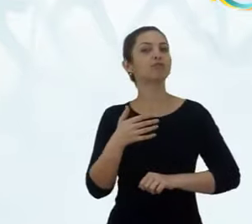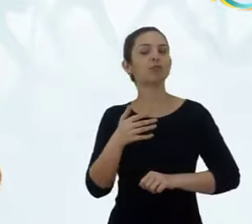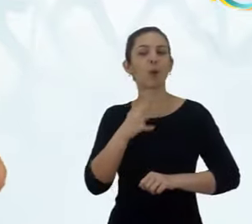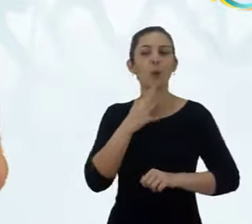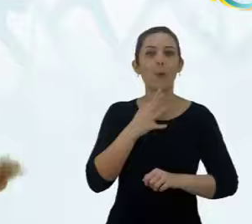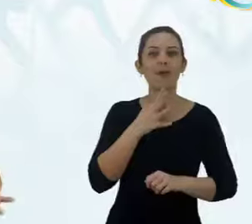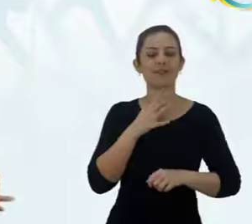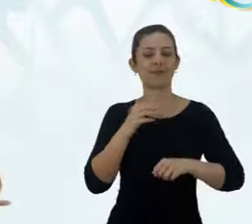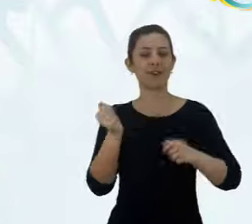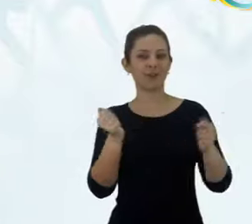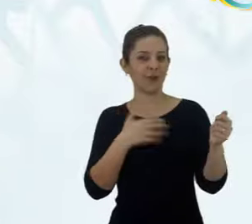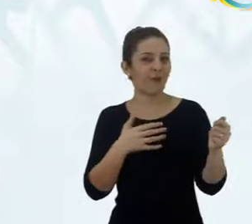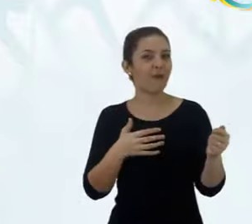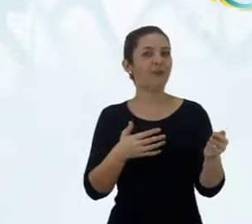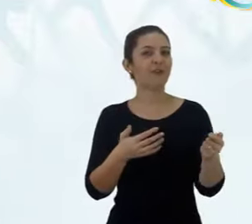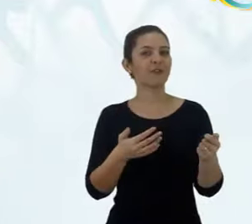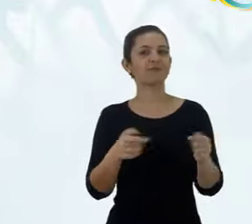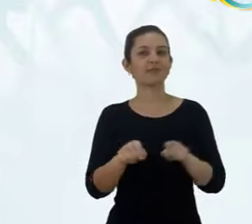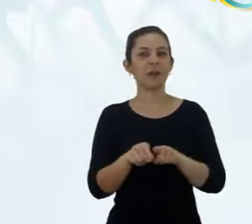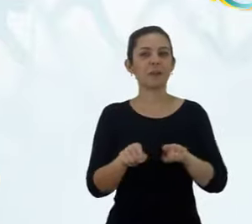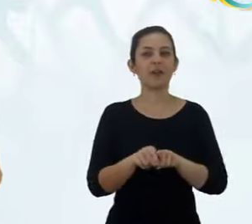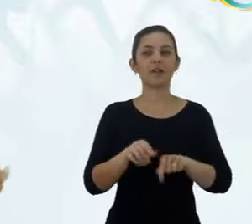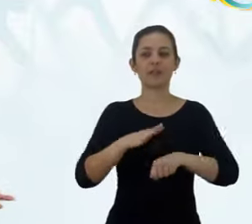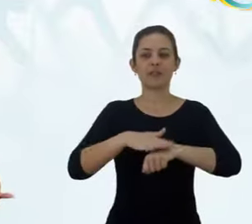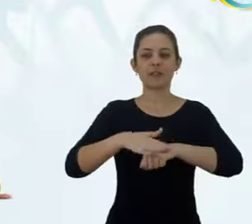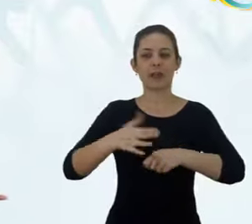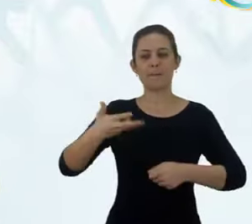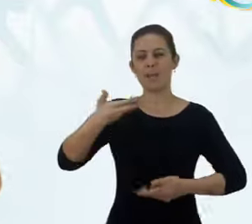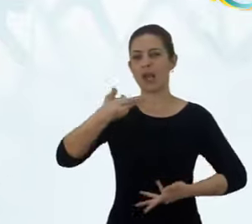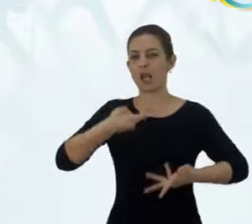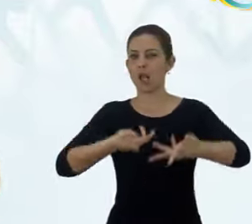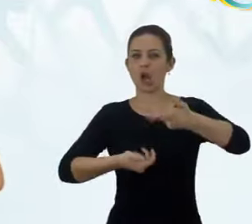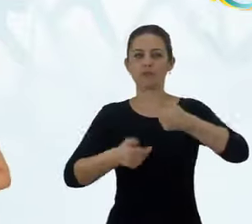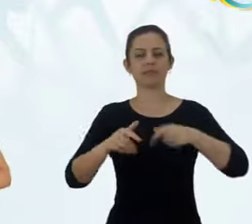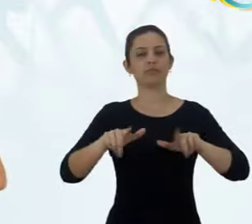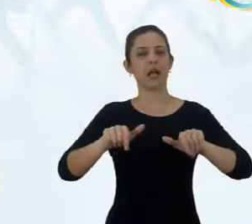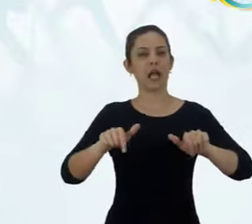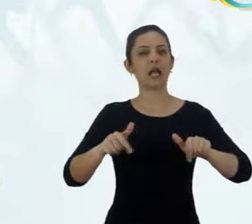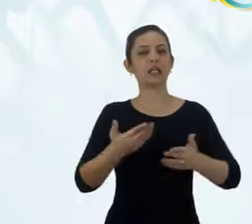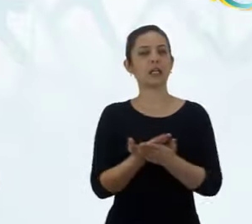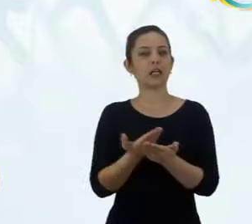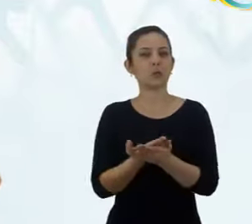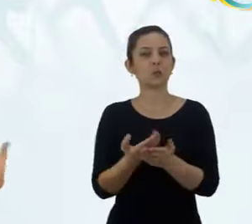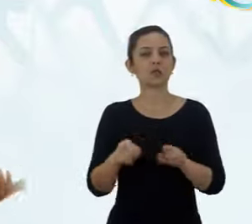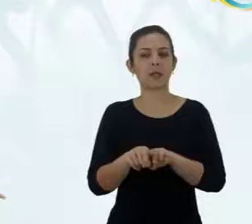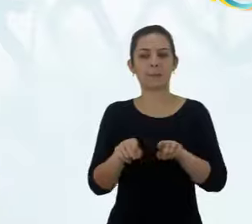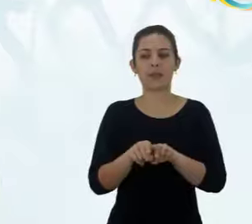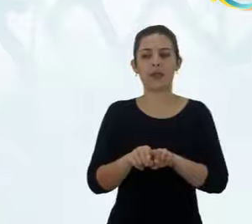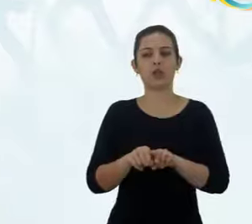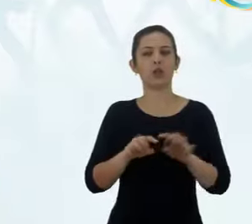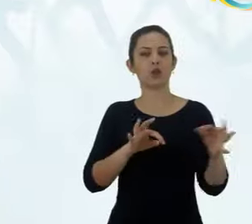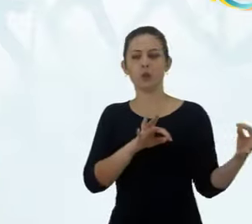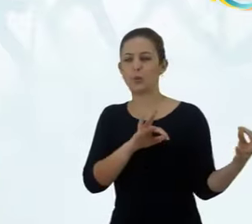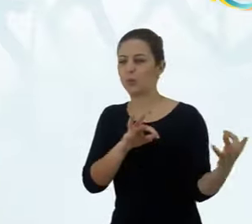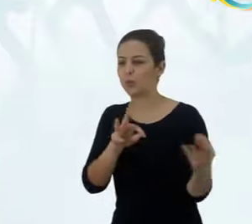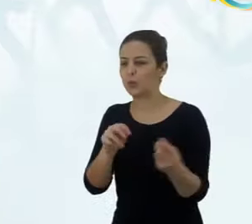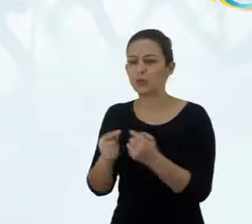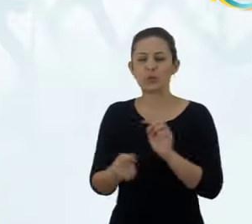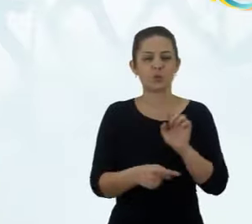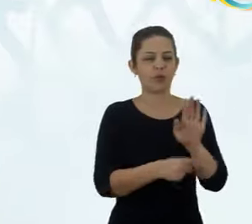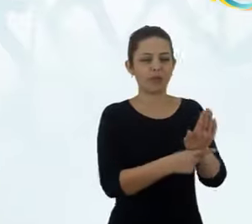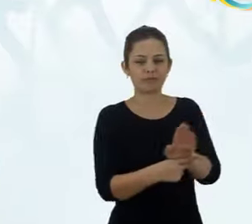busca por novos conhecimentos e uma busca por fazer melhor dentro da sala de aula e abraçar a